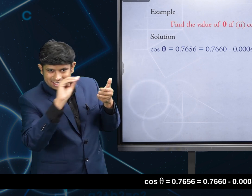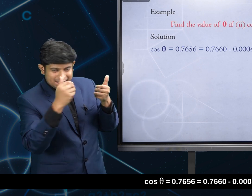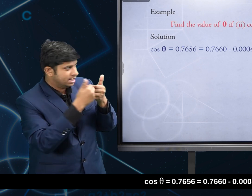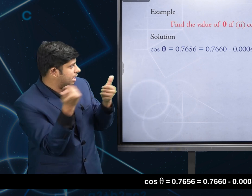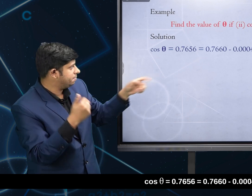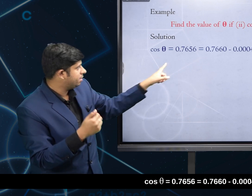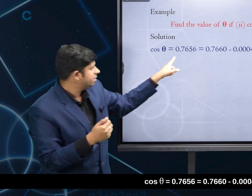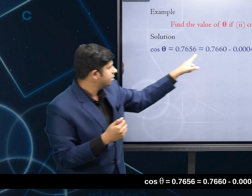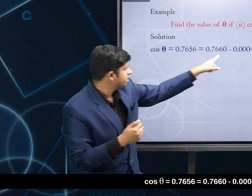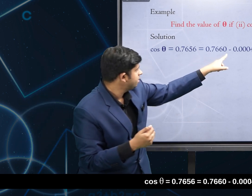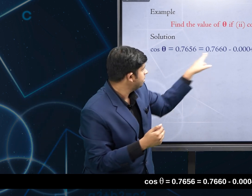0.7660 మైనస్